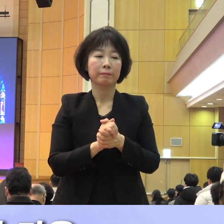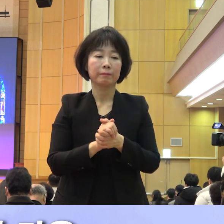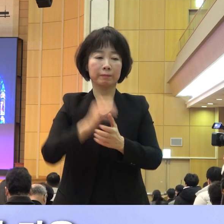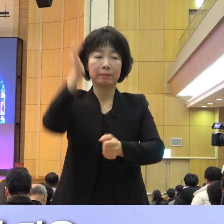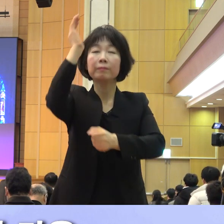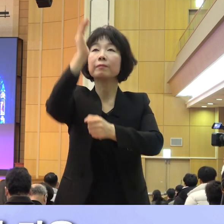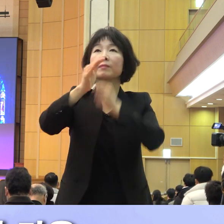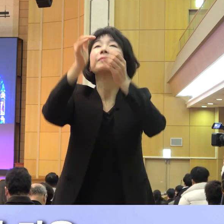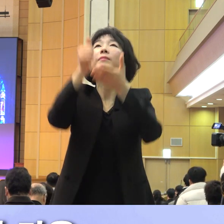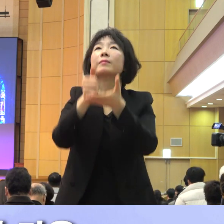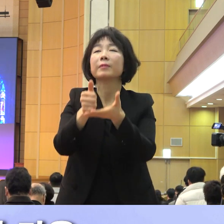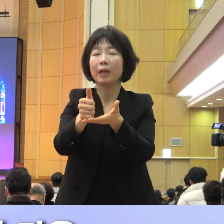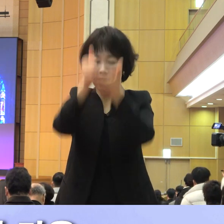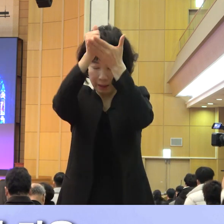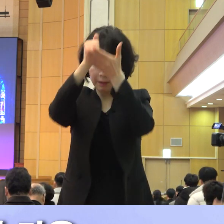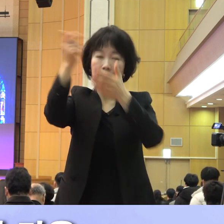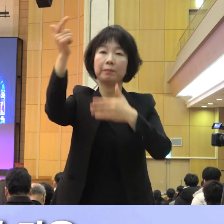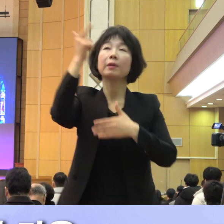하나님 아버지,